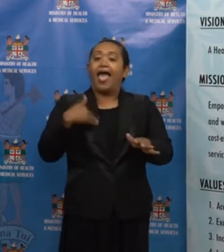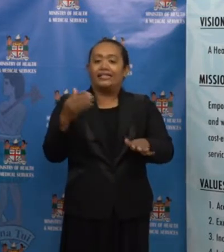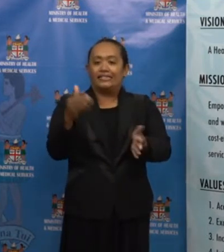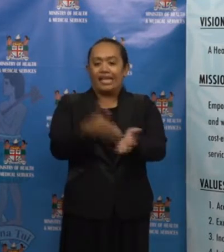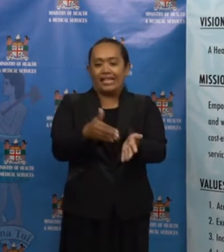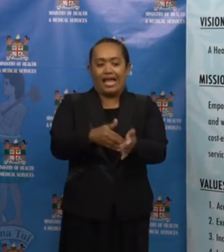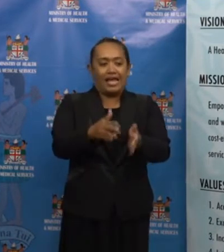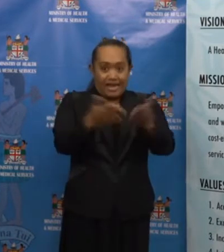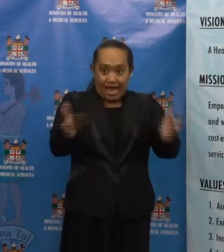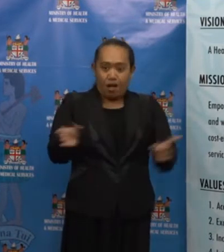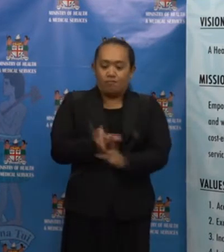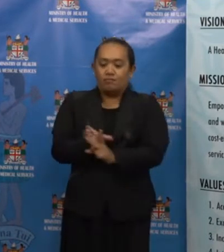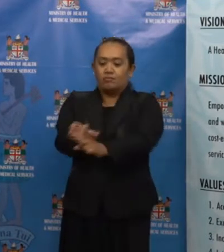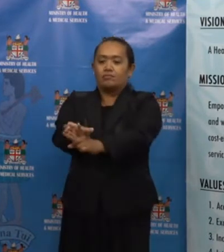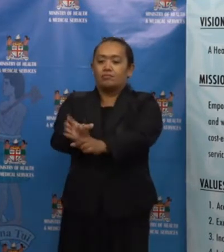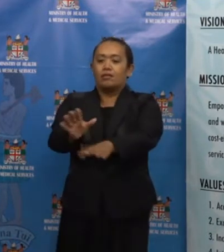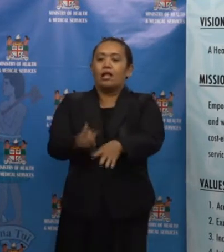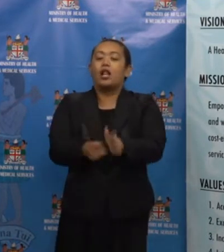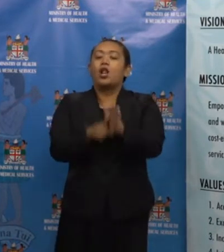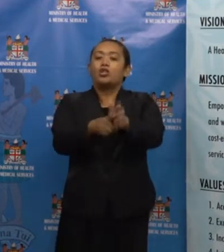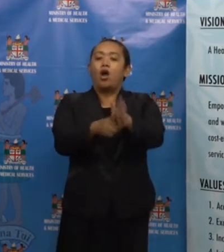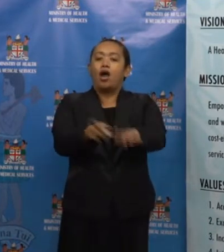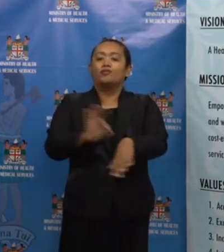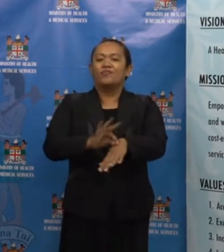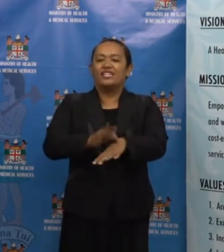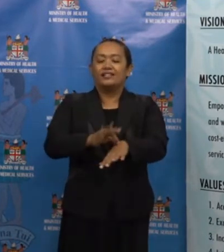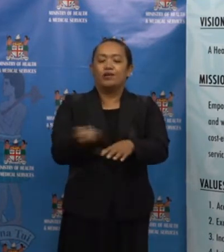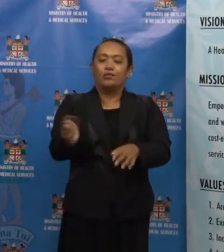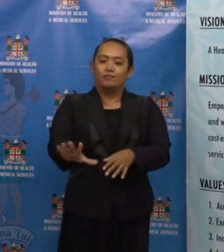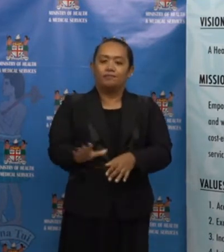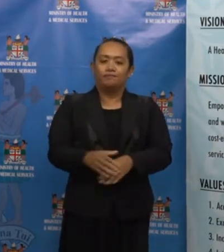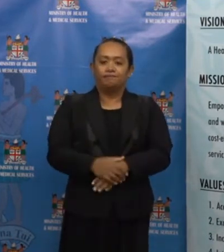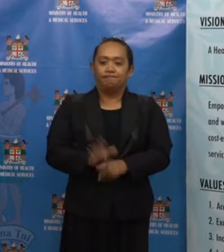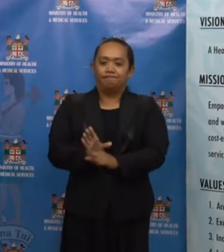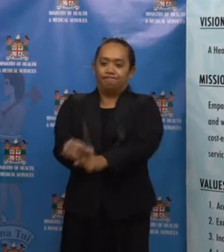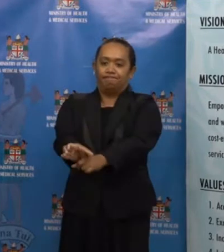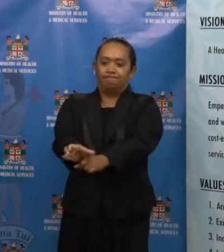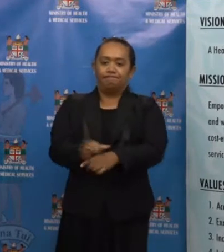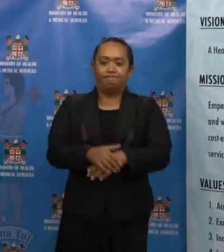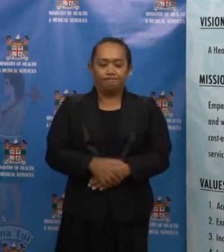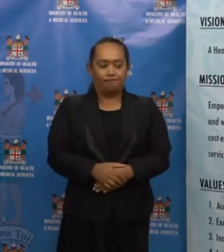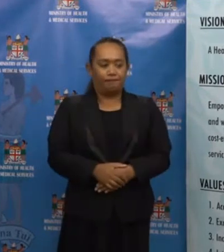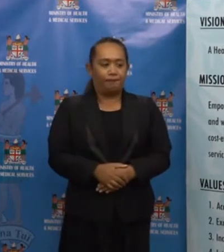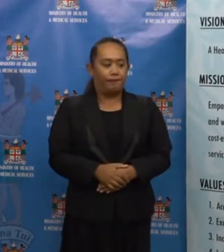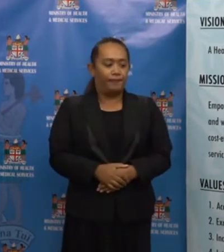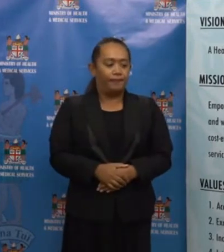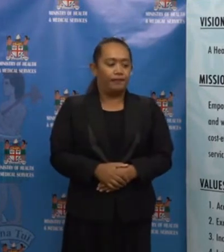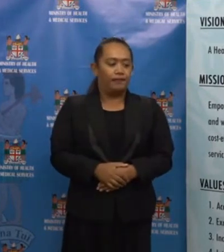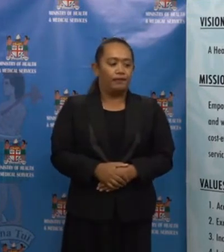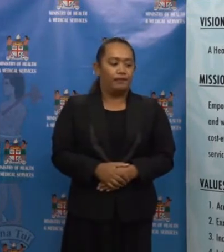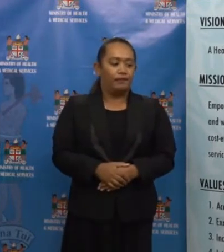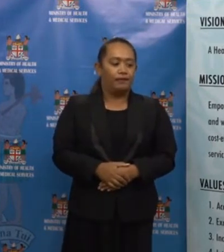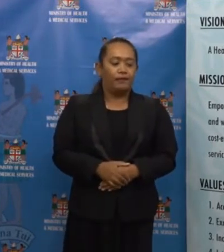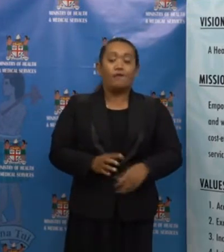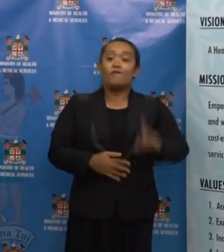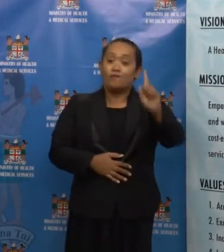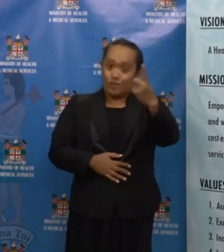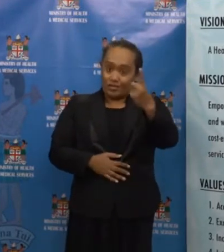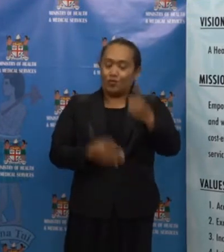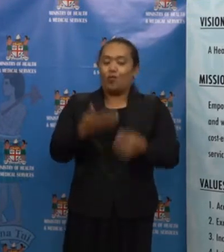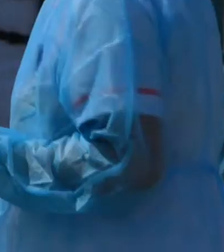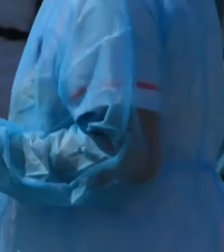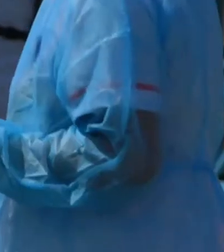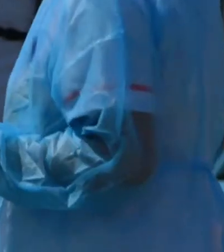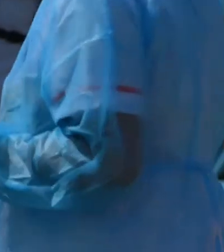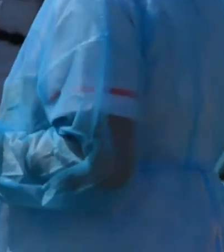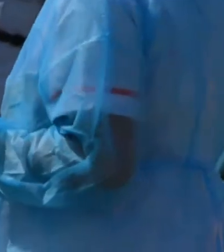Fong, ni kisi membaleta na turanga mbaki 5.3 e sianga ni matata tiko se tarei ko mai ve na mate ongo. Na turanga